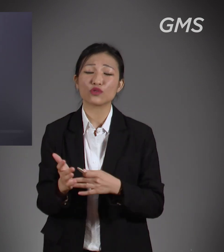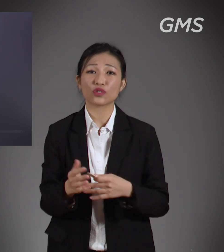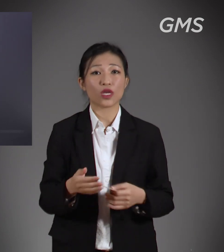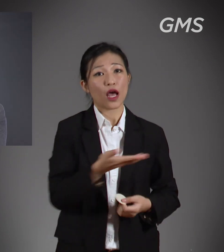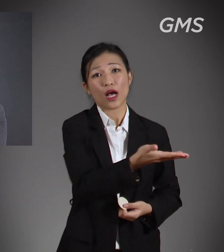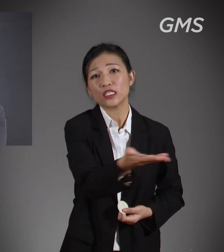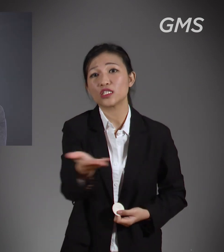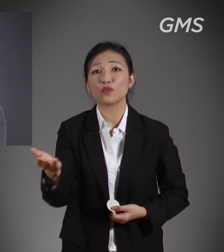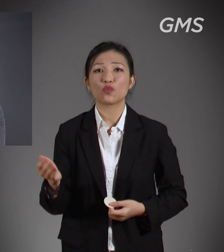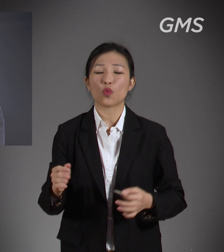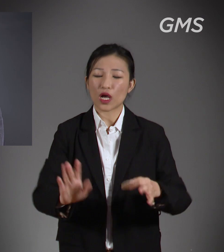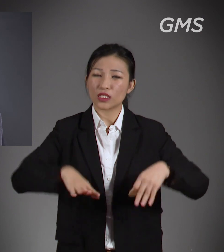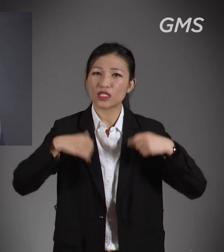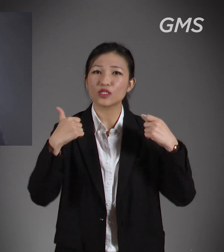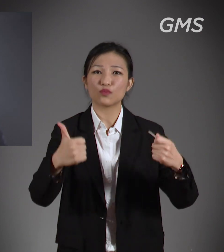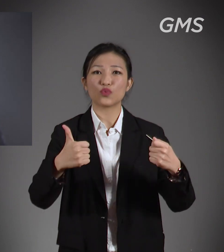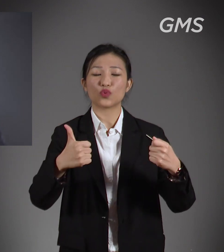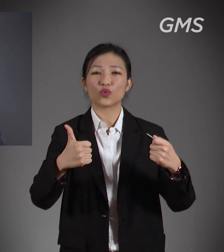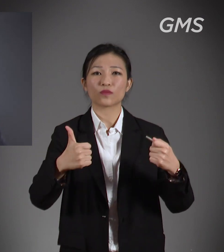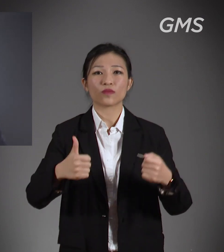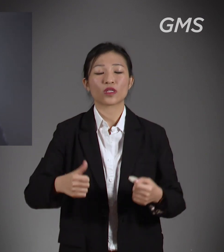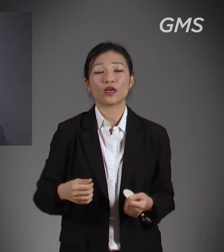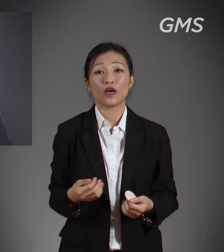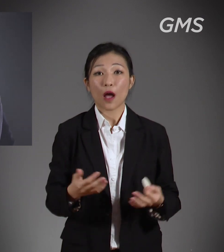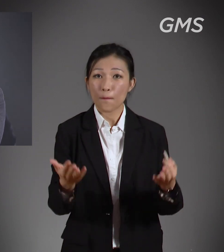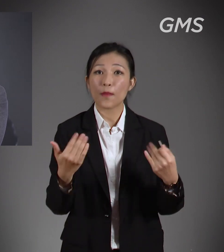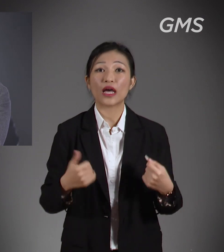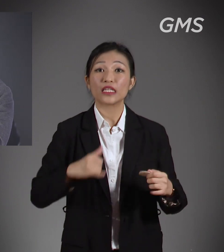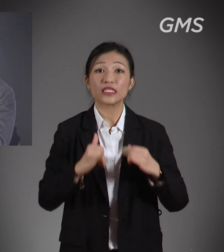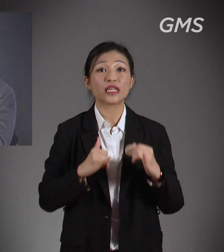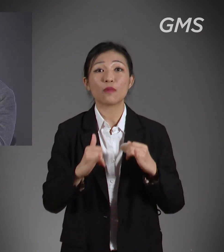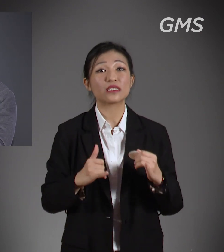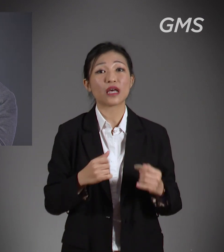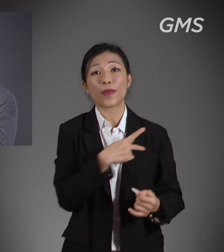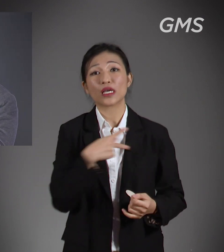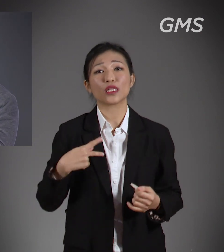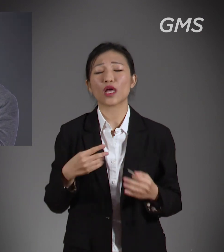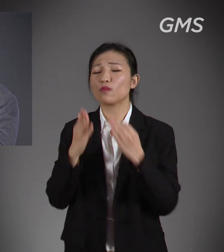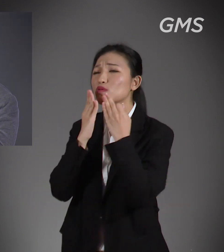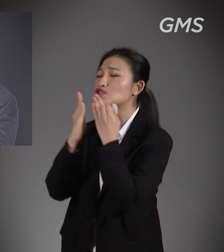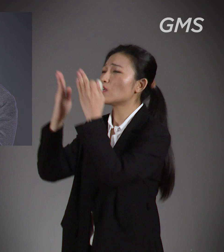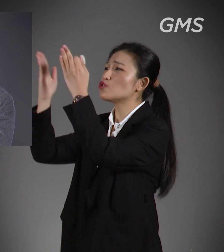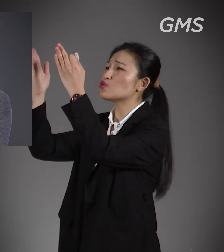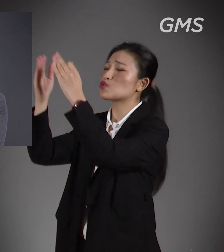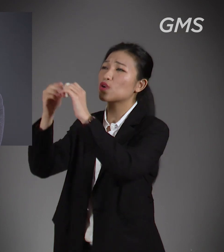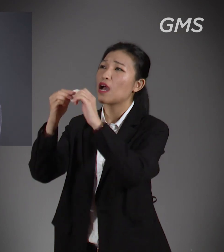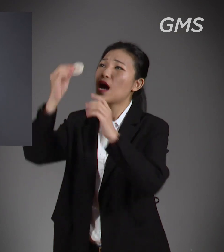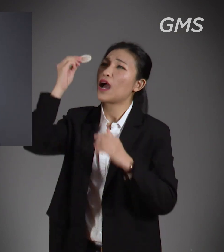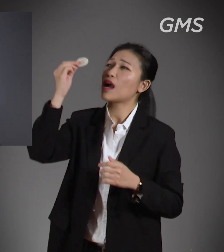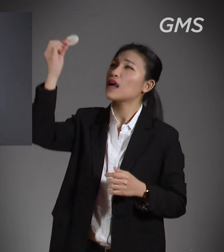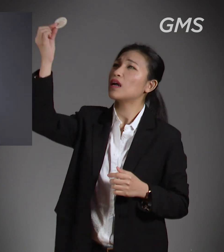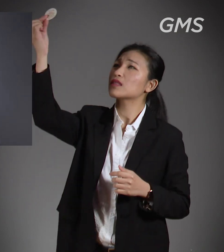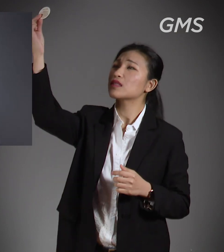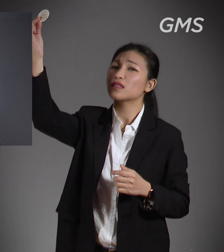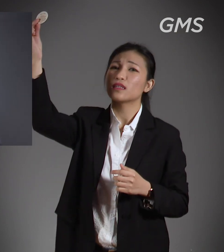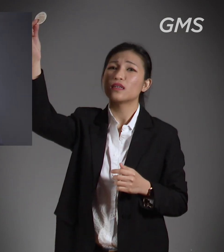pengorbanannya. Karena itu mari kita bersama-sama mengucap syukur. Kita angkat lebih tinggi dari kepala kita dan kita katakan terima kasih